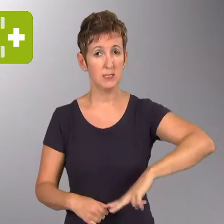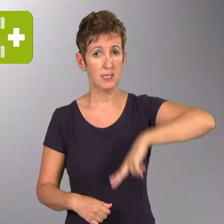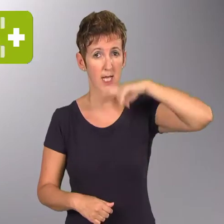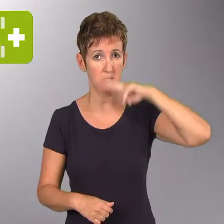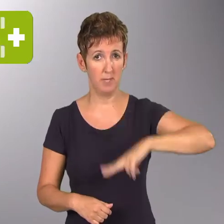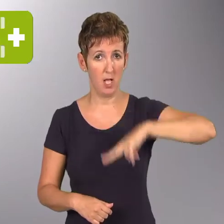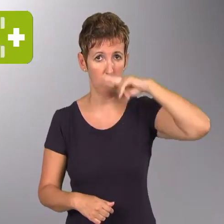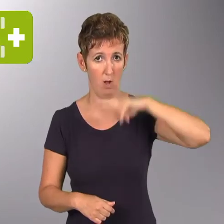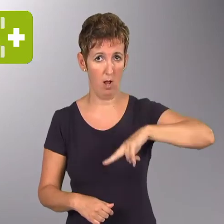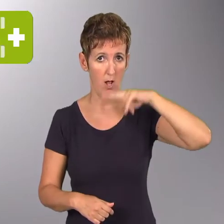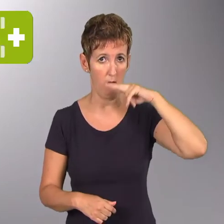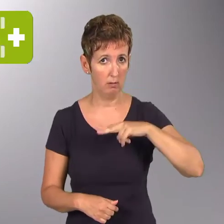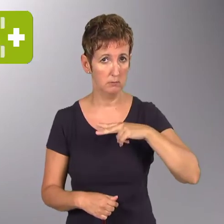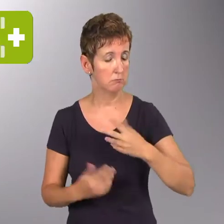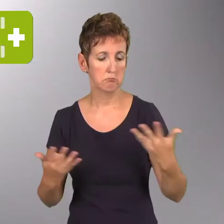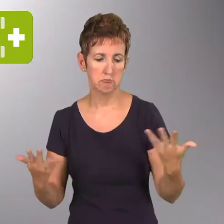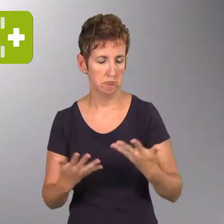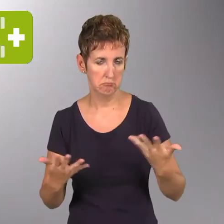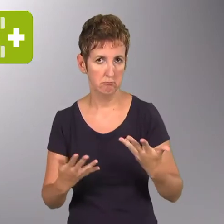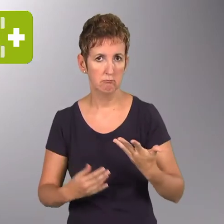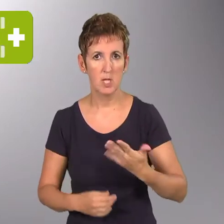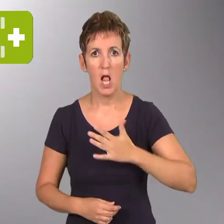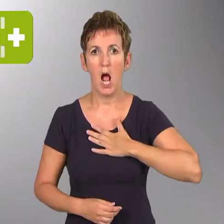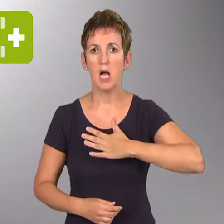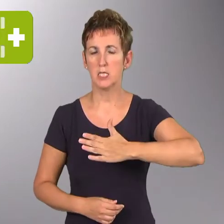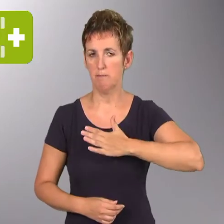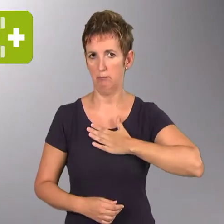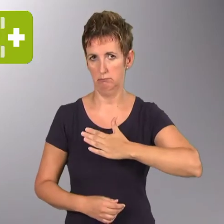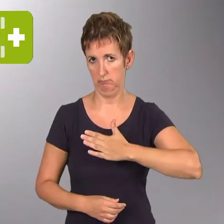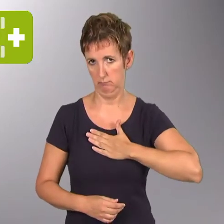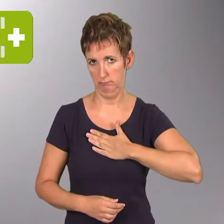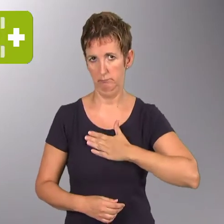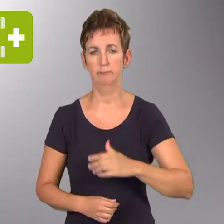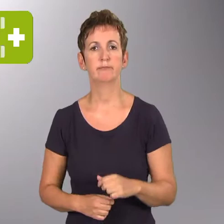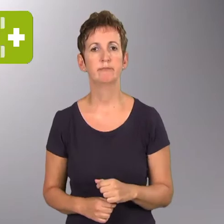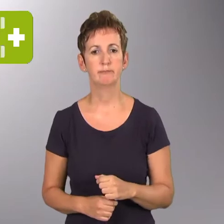en particulier d'affections respiratoires, comme l'asthme,